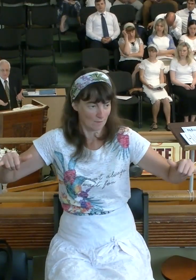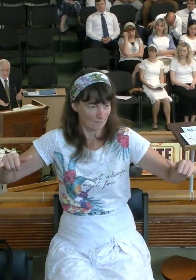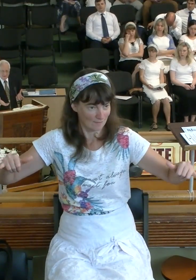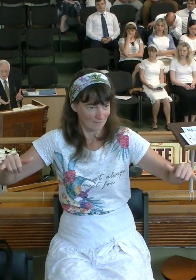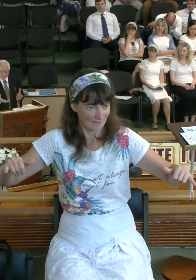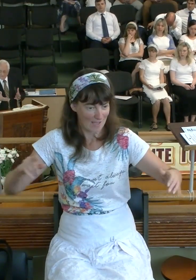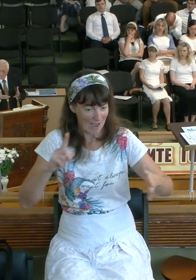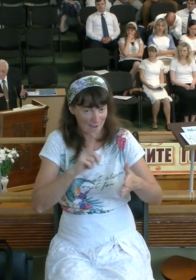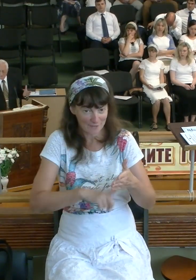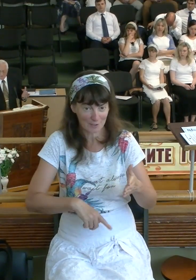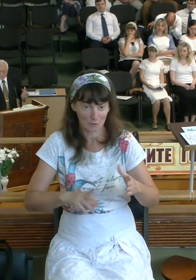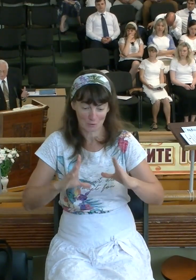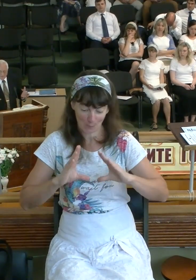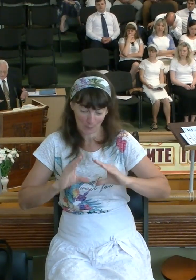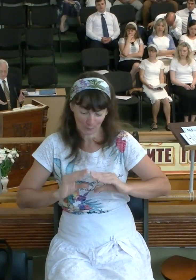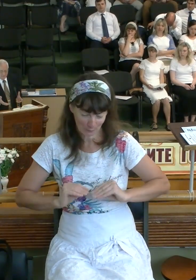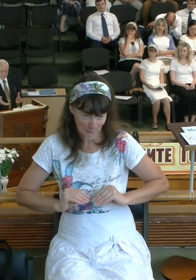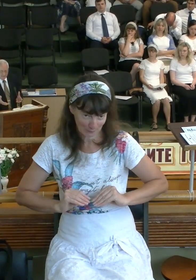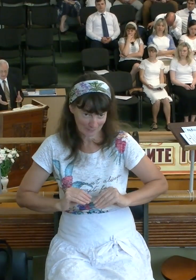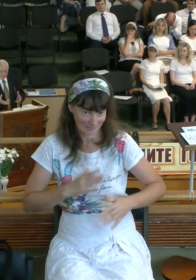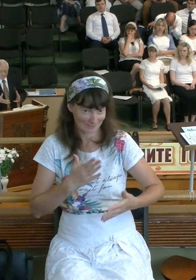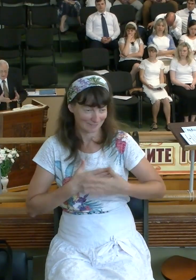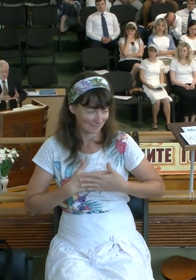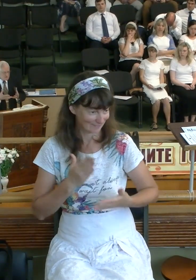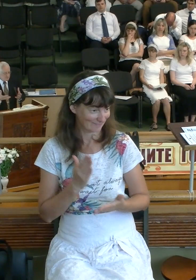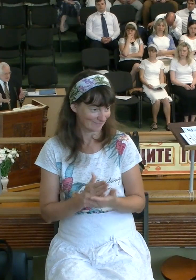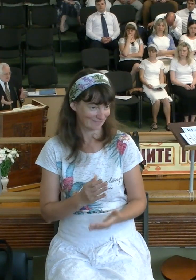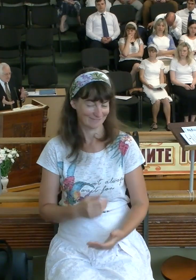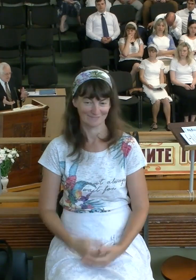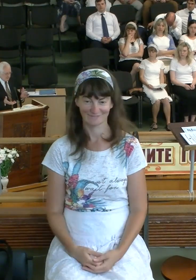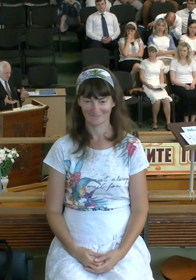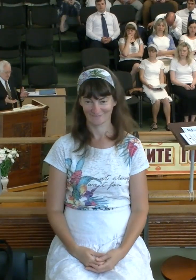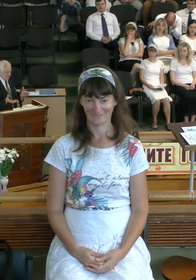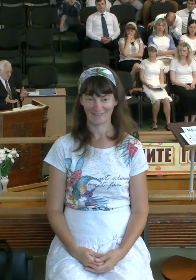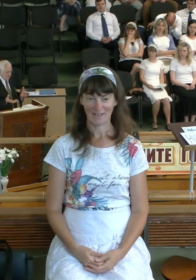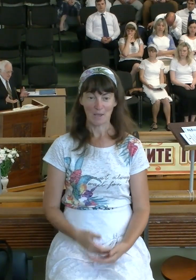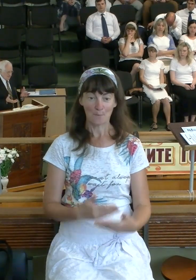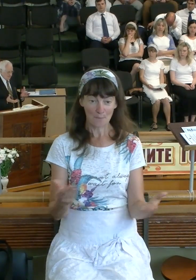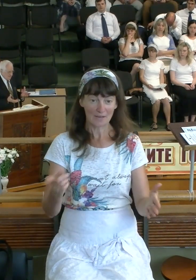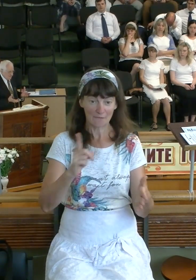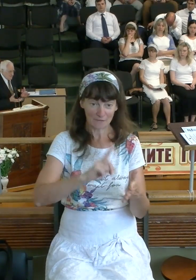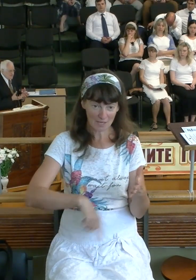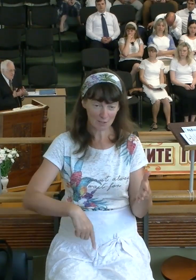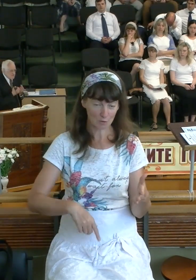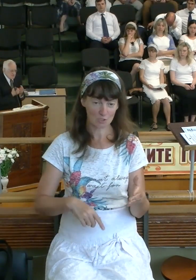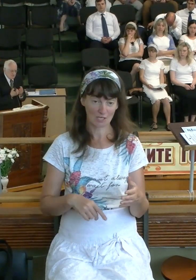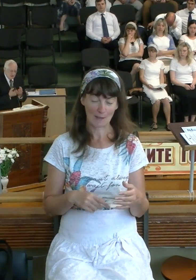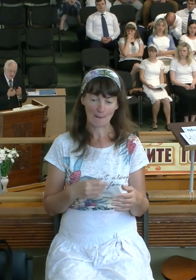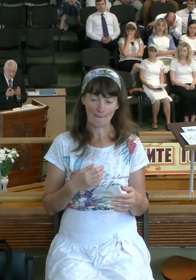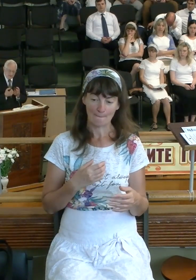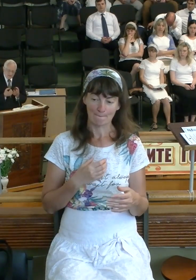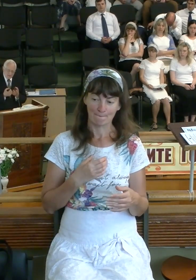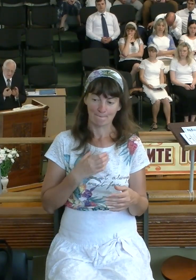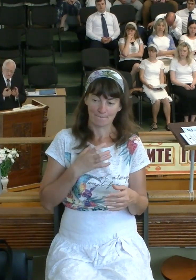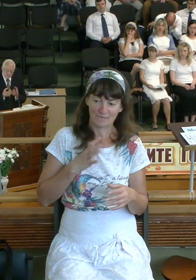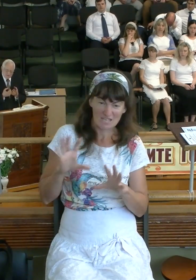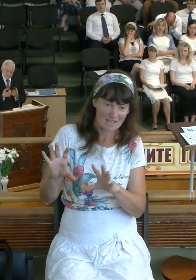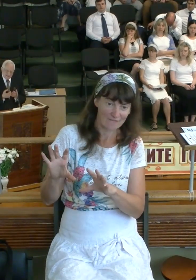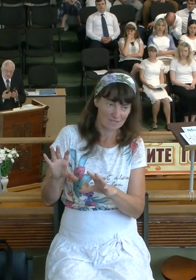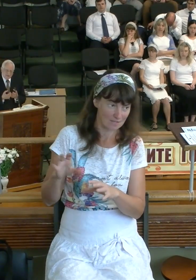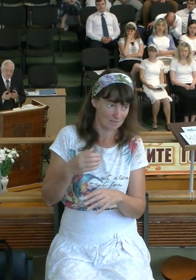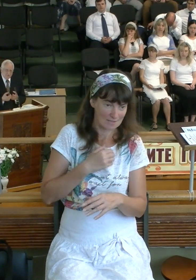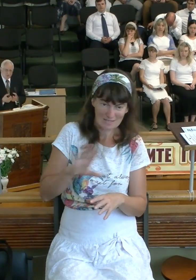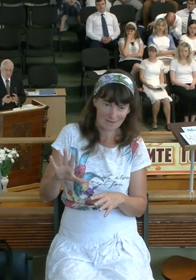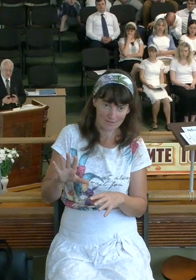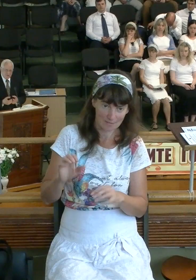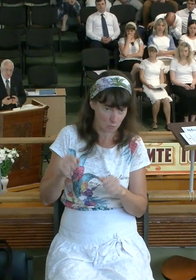Дух любви. Мы не можем не любить. Мы не можем ненавидеть. Мы не можем